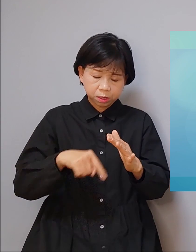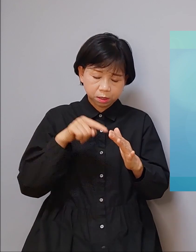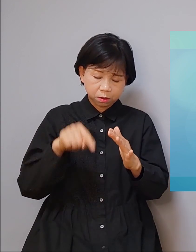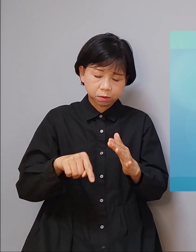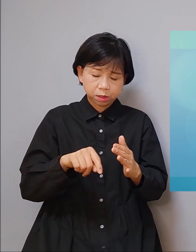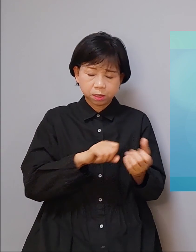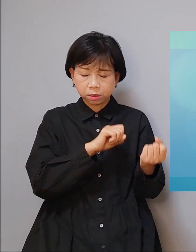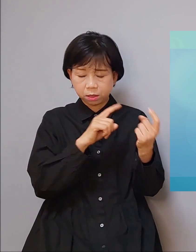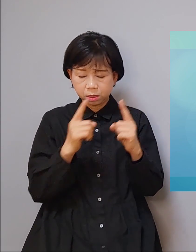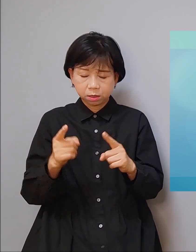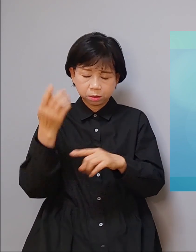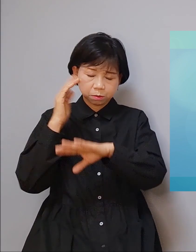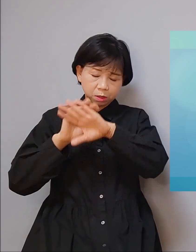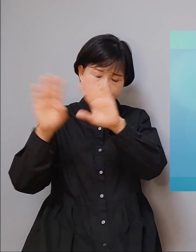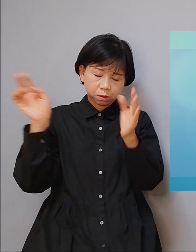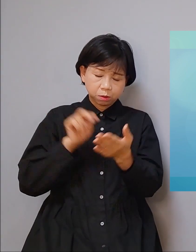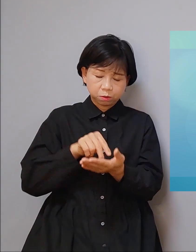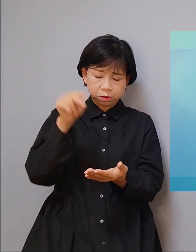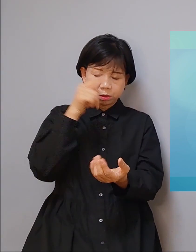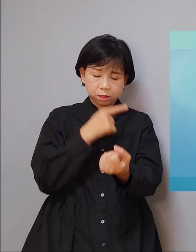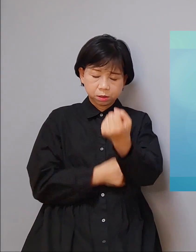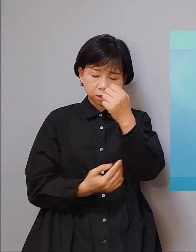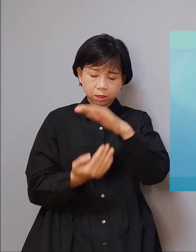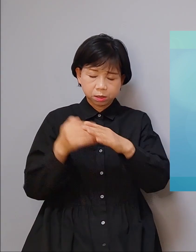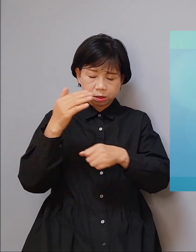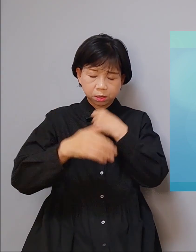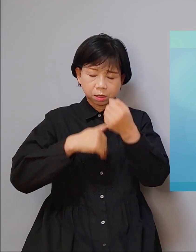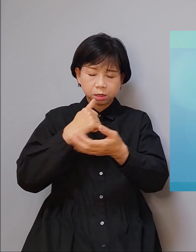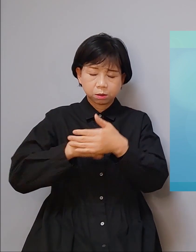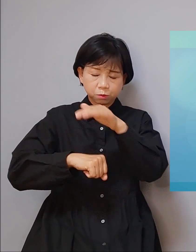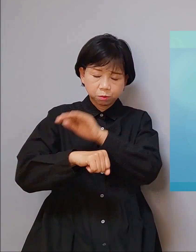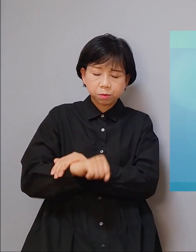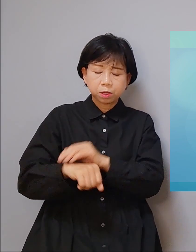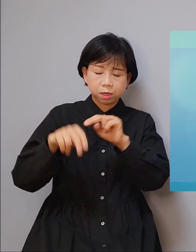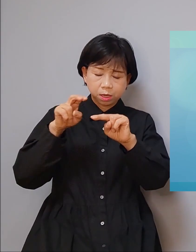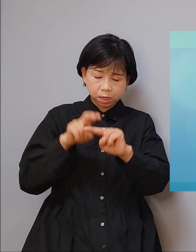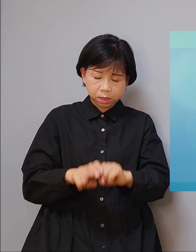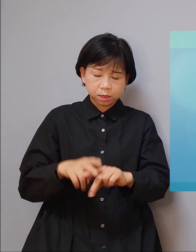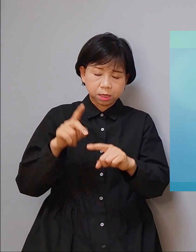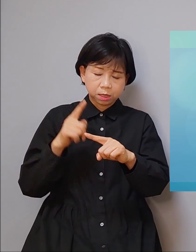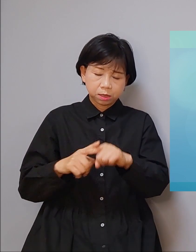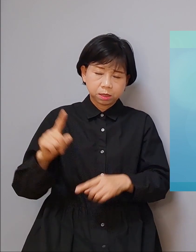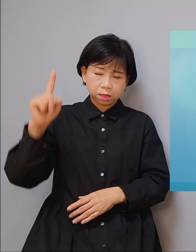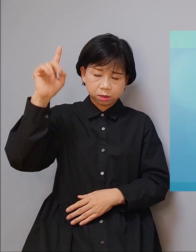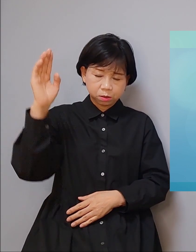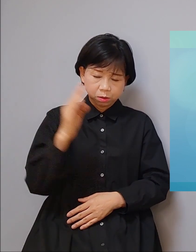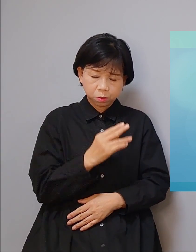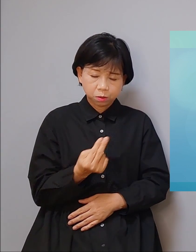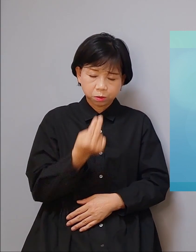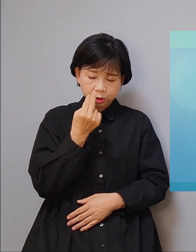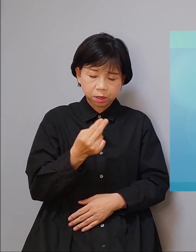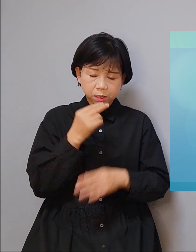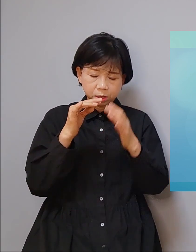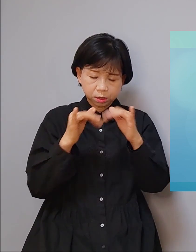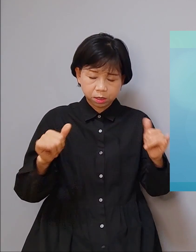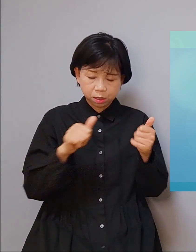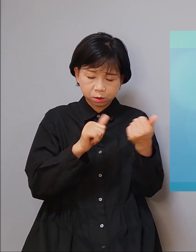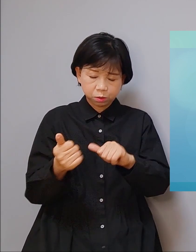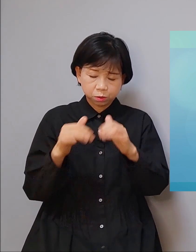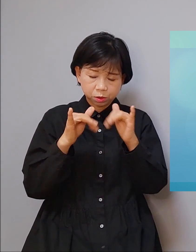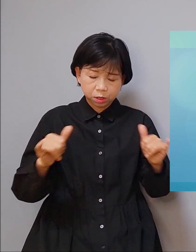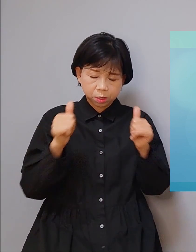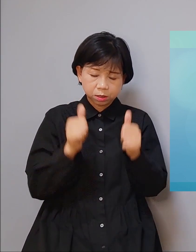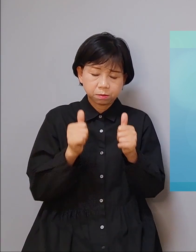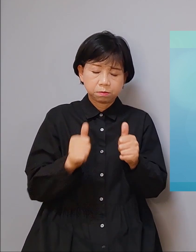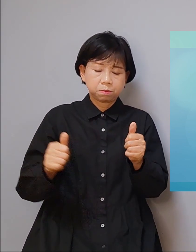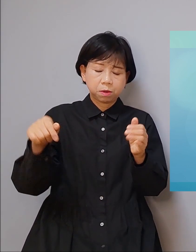살아나시며 하늘에 오르사 전능하신 하나님 우편에 앉아 계시다가 저리로서 산자와 죽은 자를 심판하러